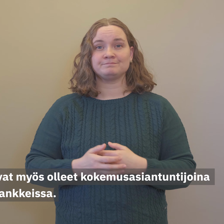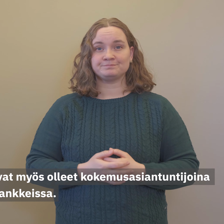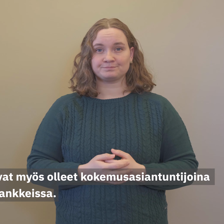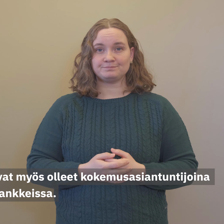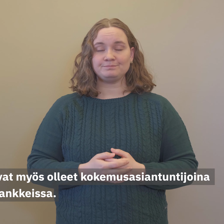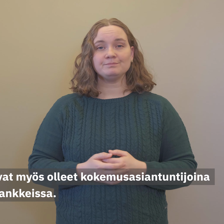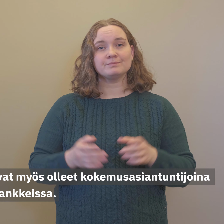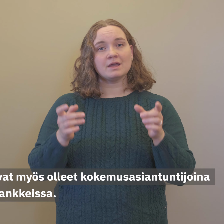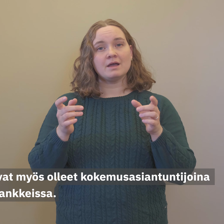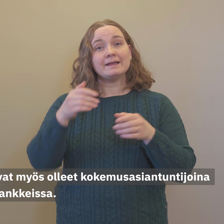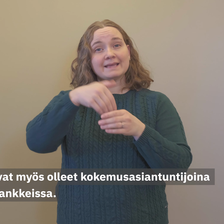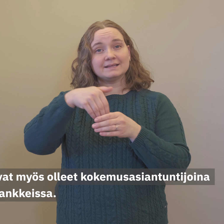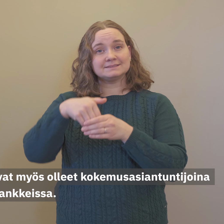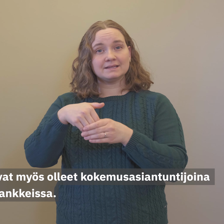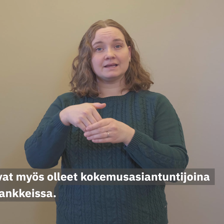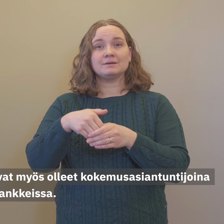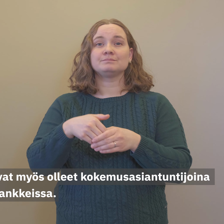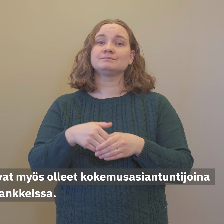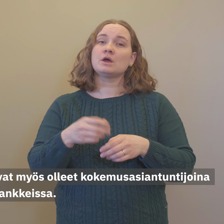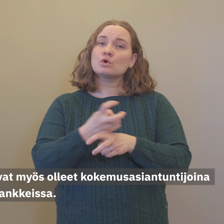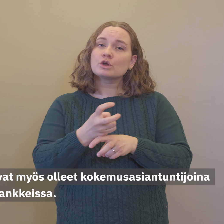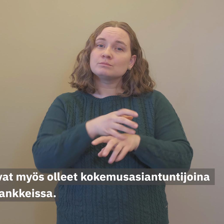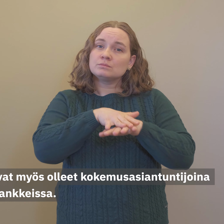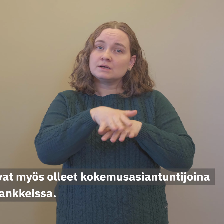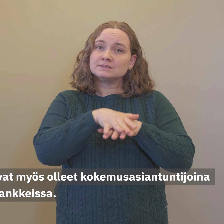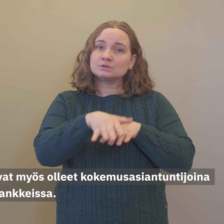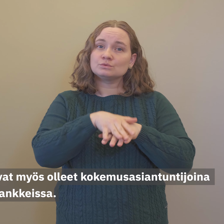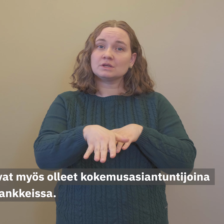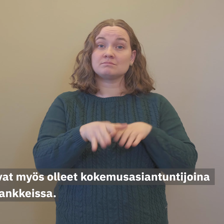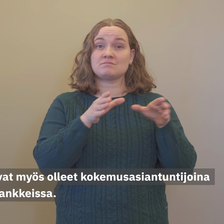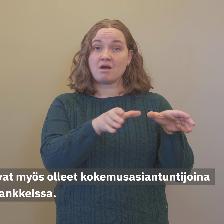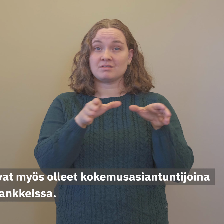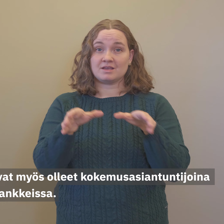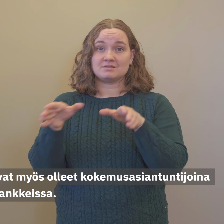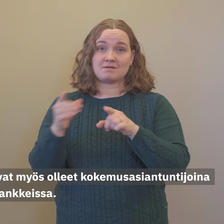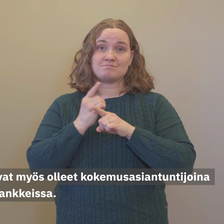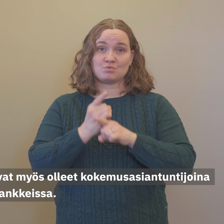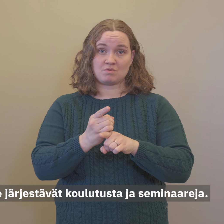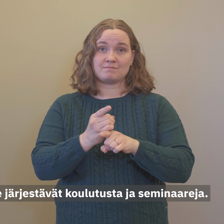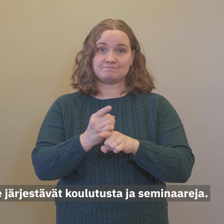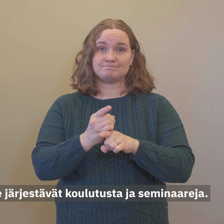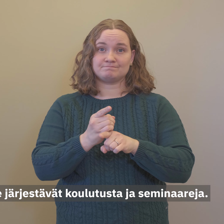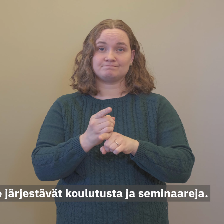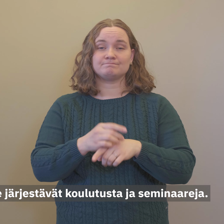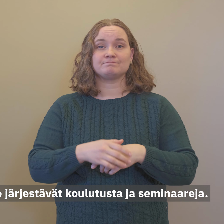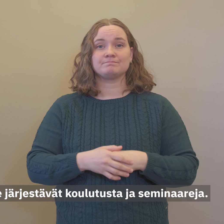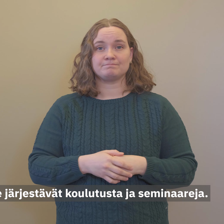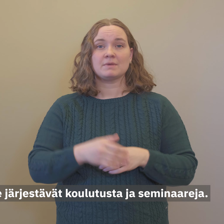Jäsenet ovat myös olleet kokemusasiantuntijoina monissa hankkeissa. Lisäksi he järjestävät